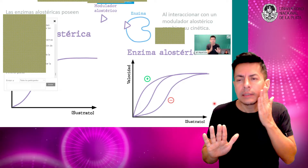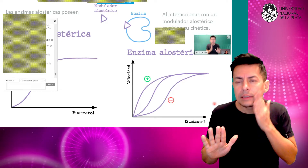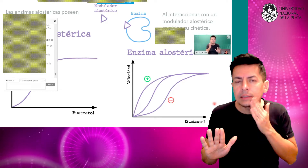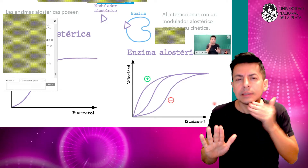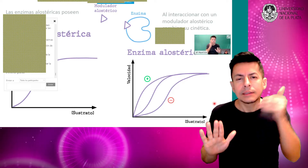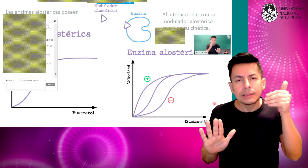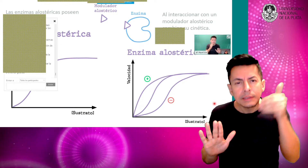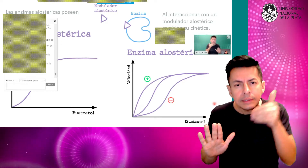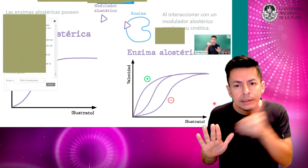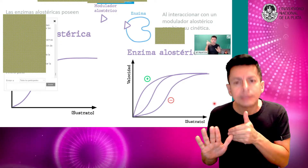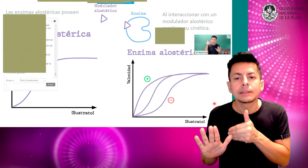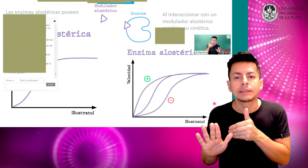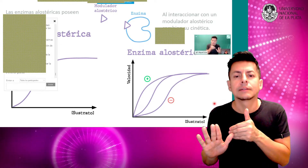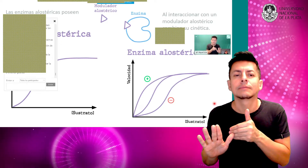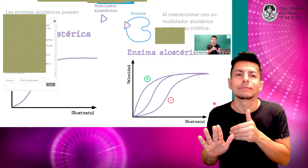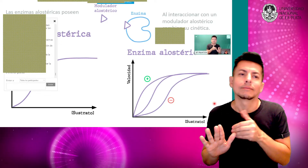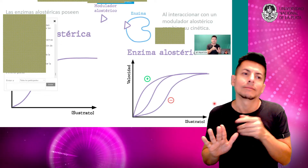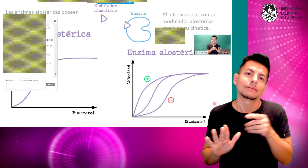Bien.